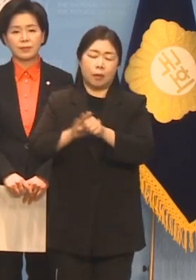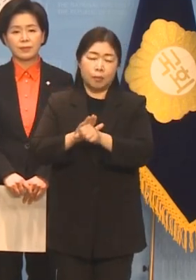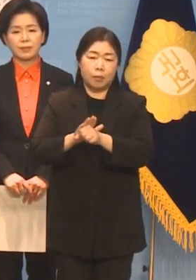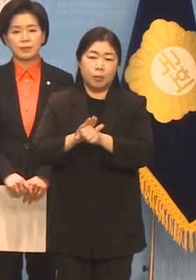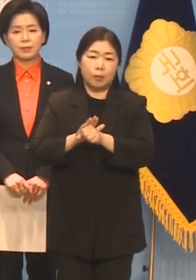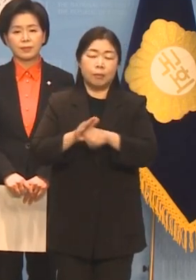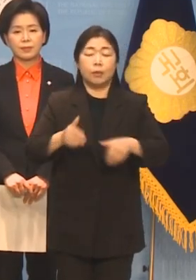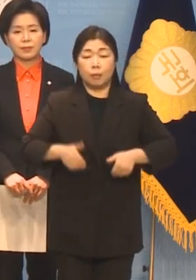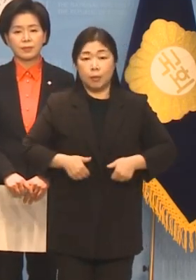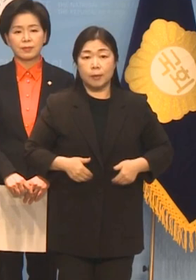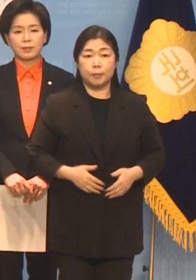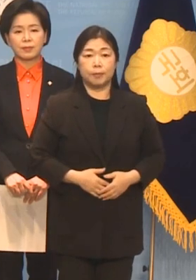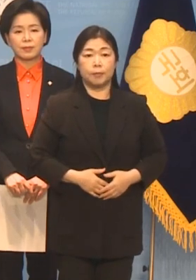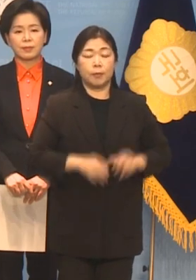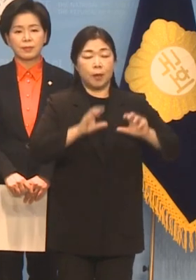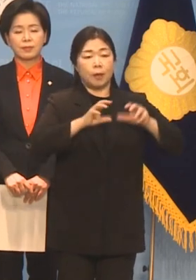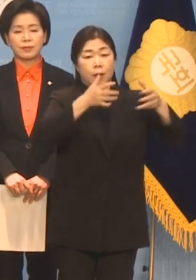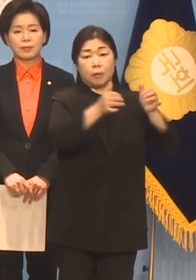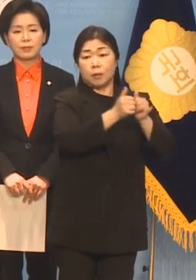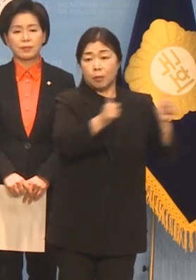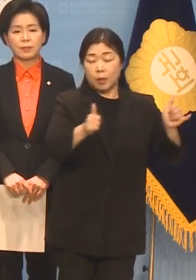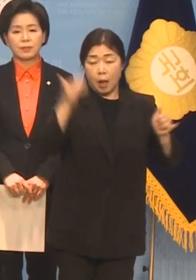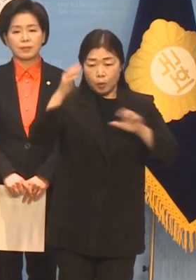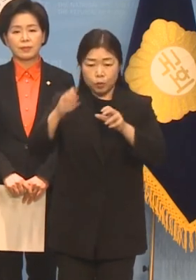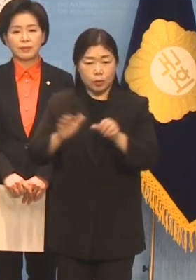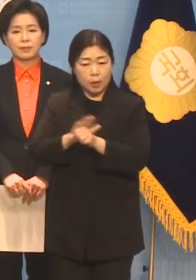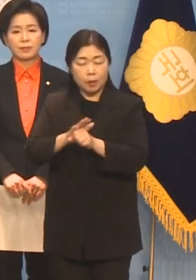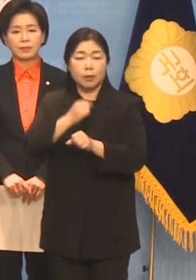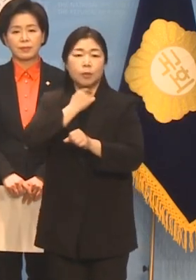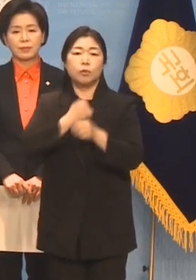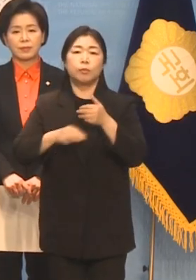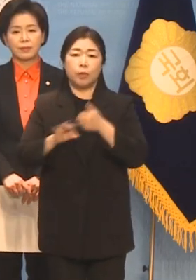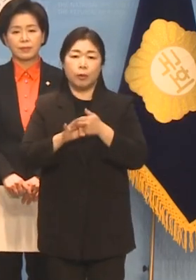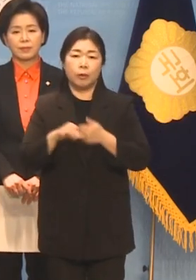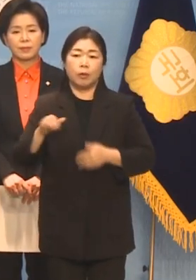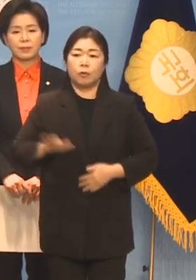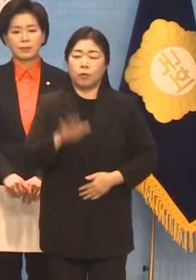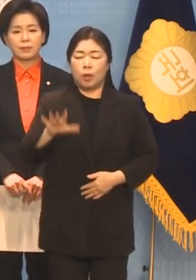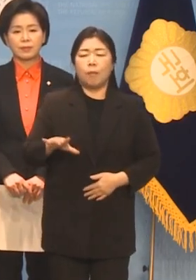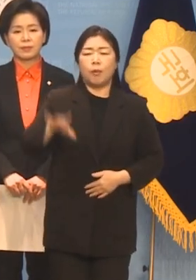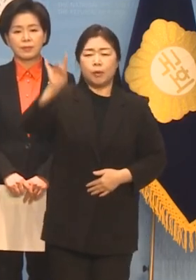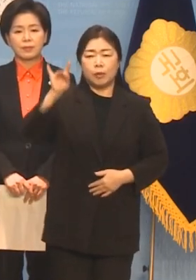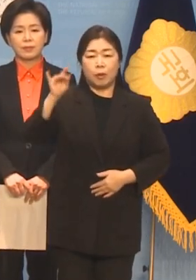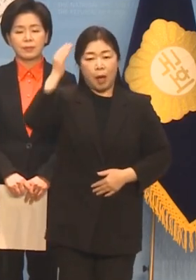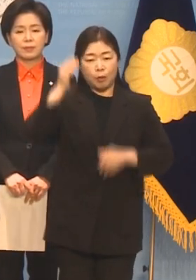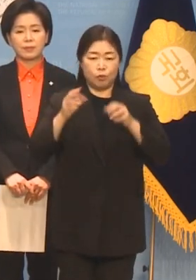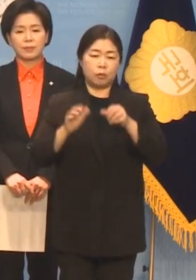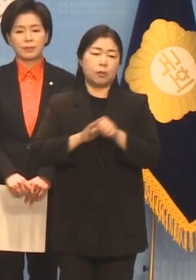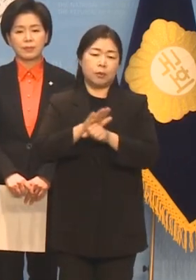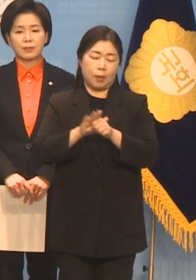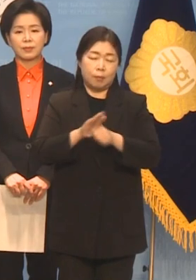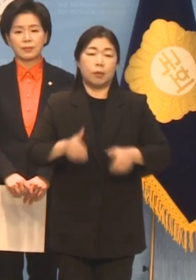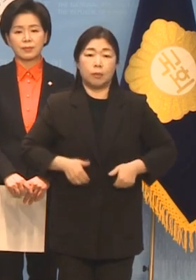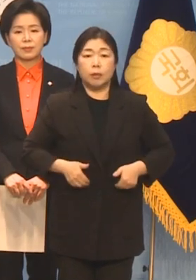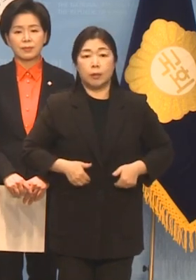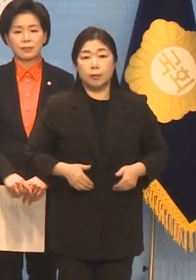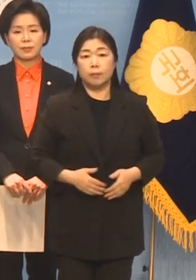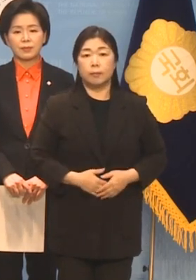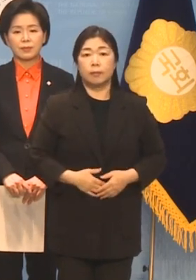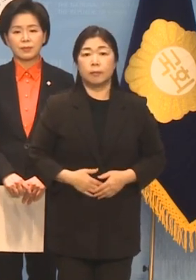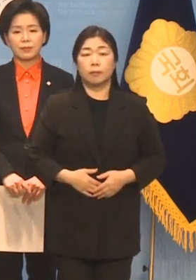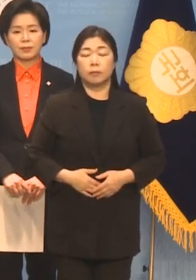합니다. 세계 사람들이 한국을 사랑하려면 우리 먼저 한국을 사랑해야 합니다. 우리에게는